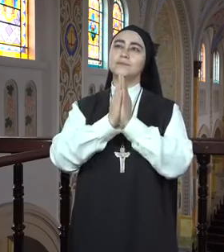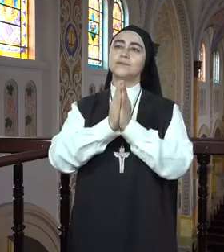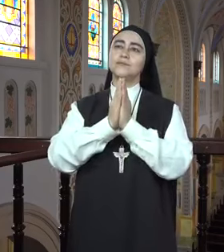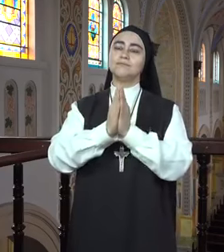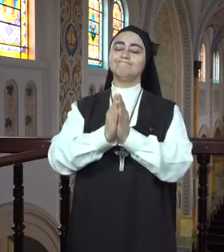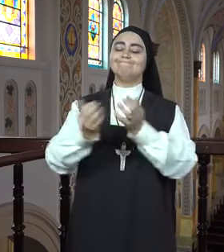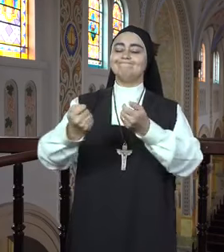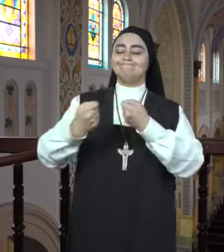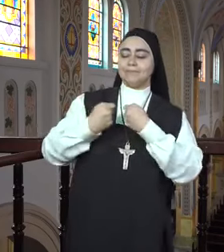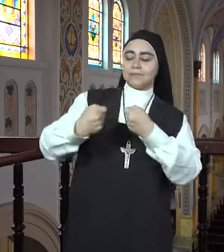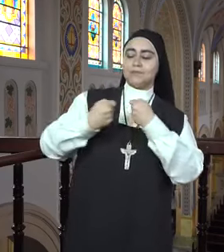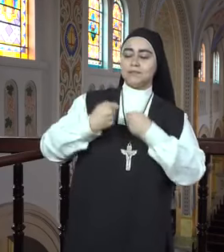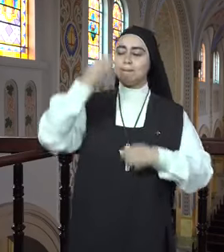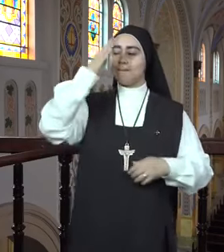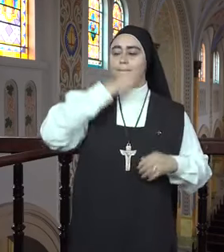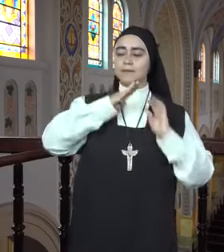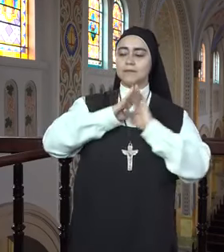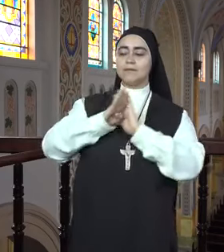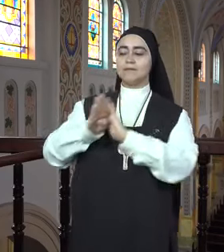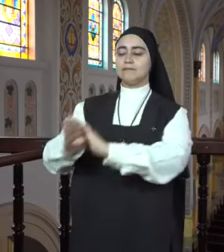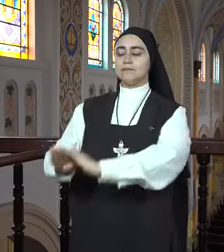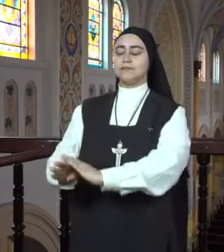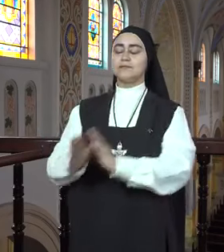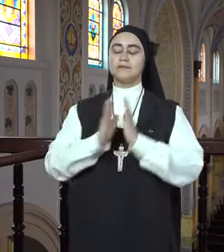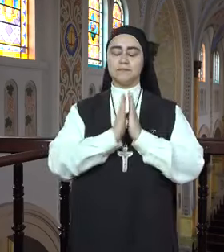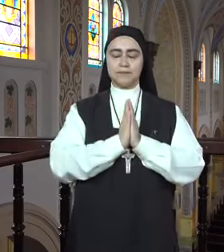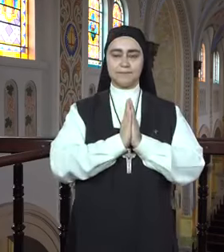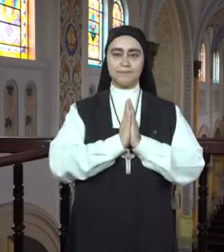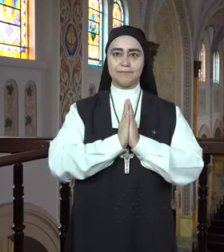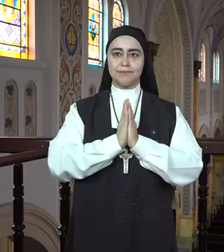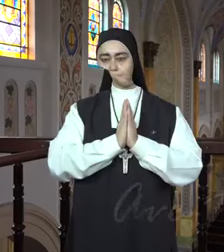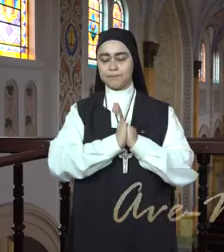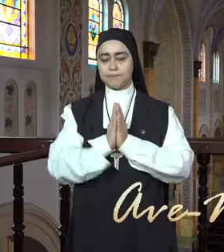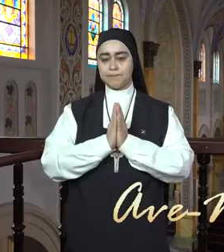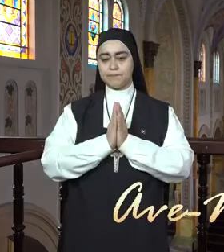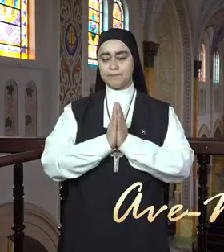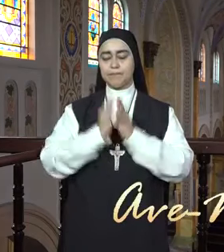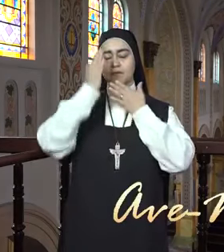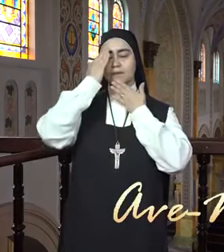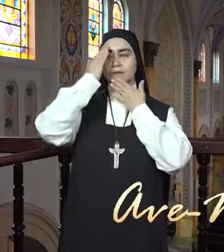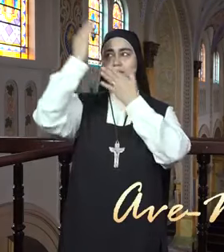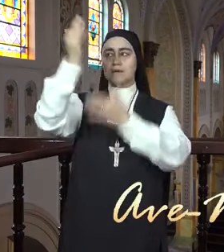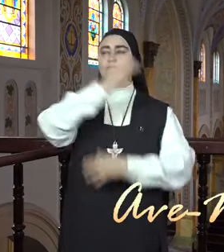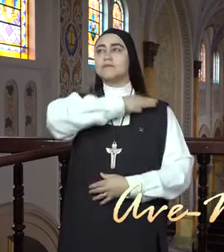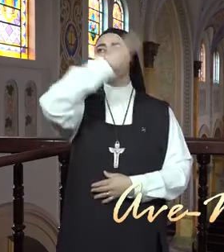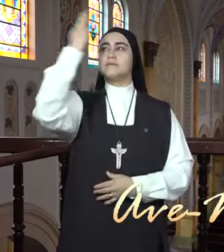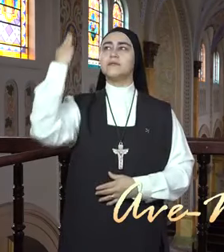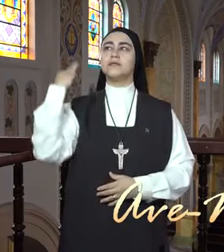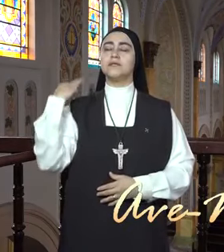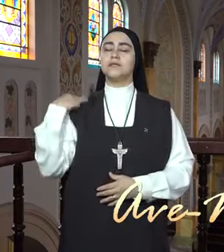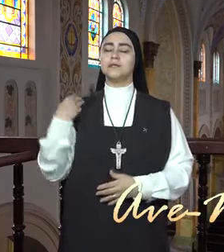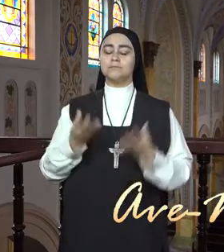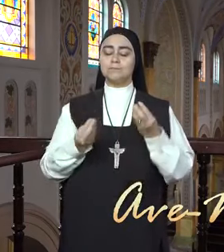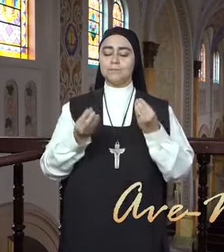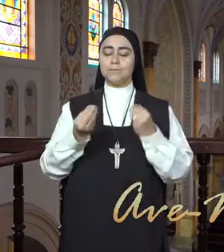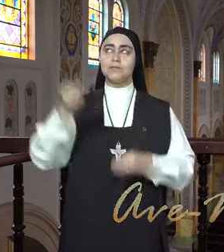em tentação, mas livrai-nos do mal. Amém. Ave Maria, cheia de graça, o Senhor é